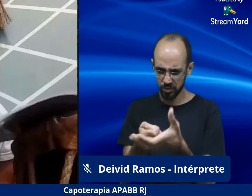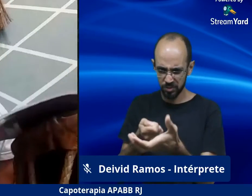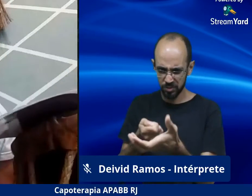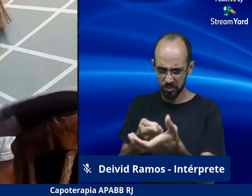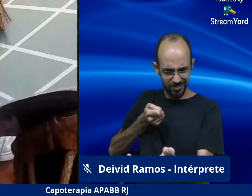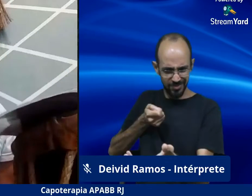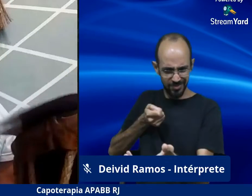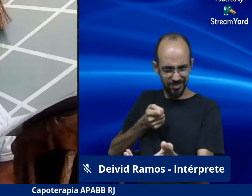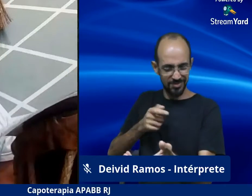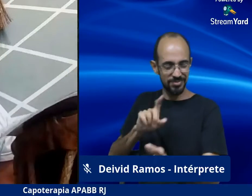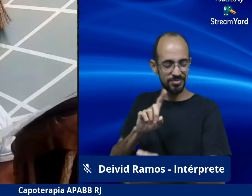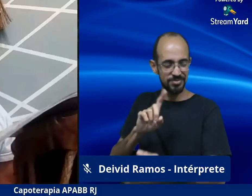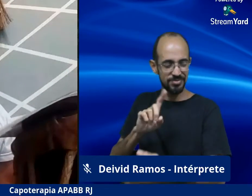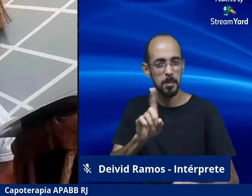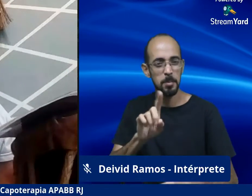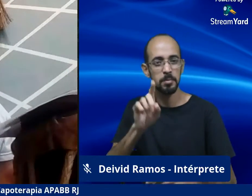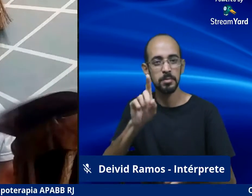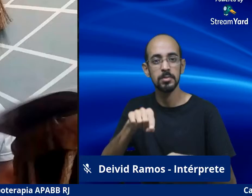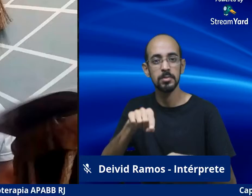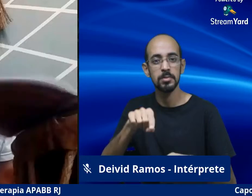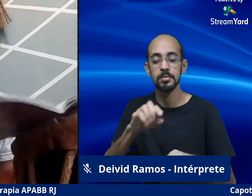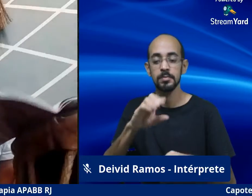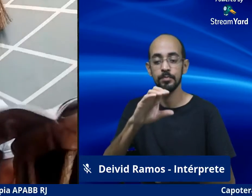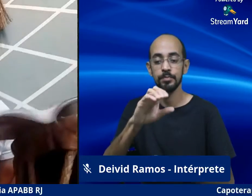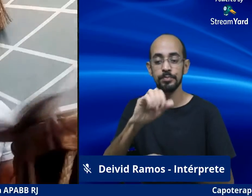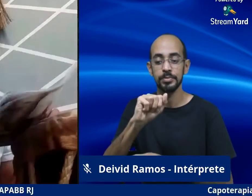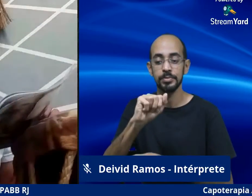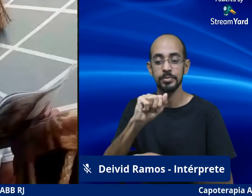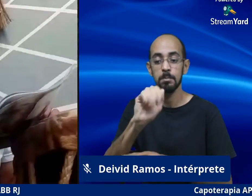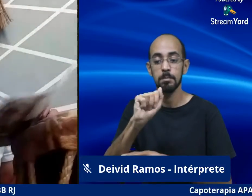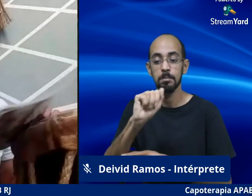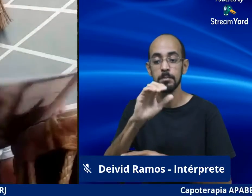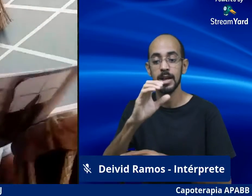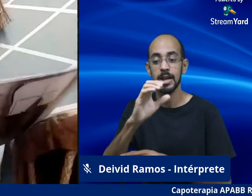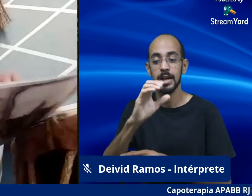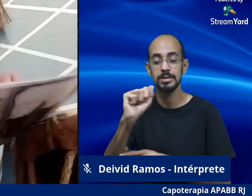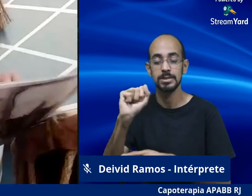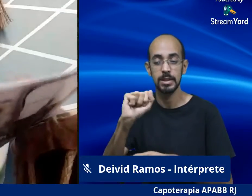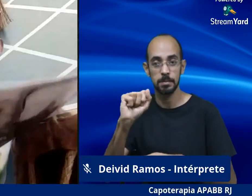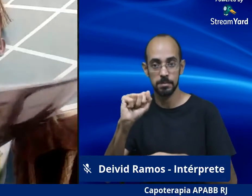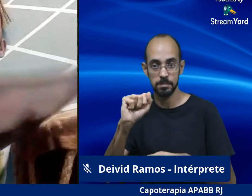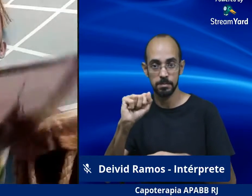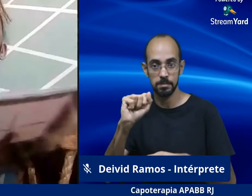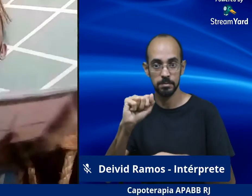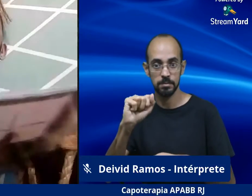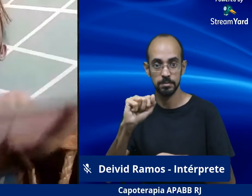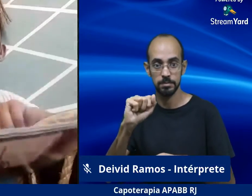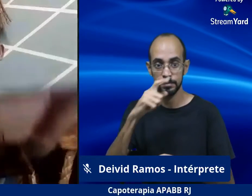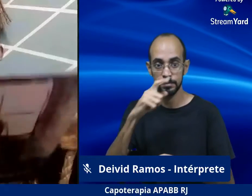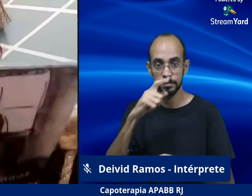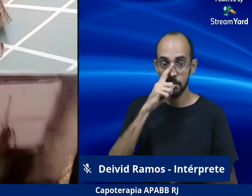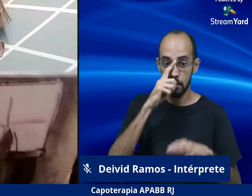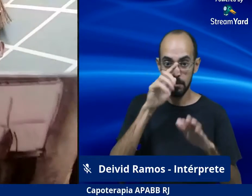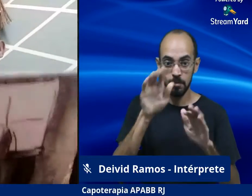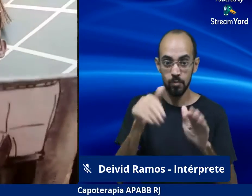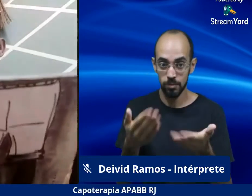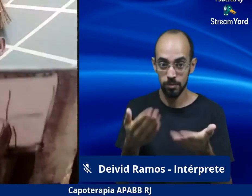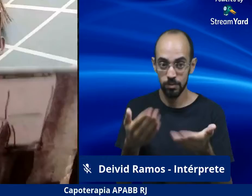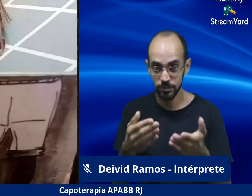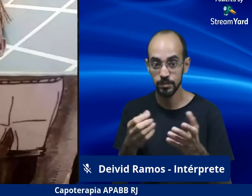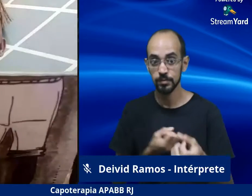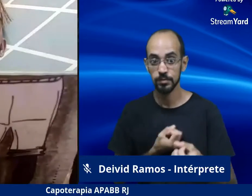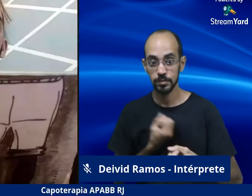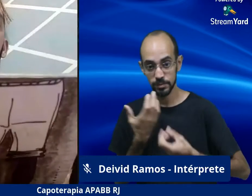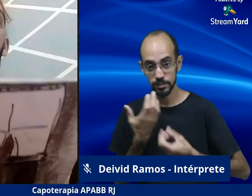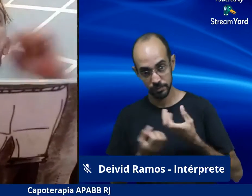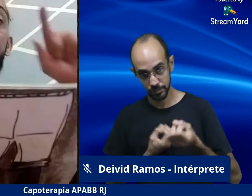coco, é uma cabaça. Então, esse poema, ele fala um pouquinho especificamente do